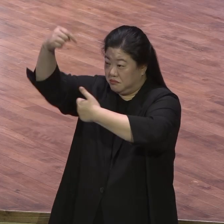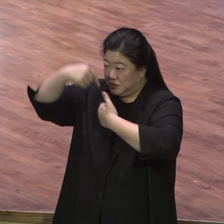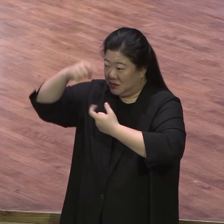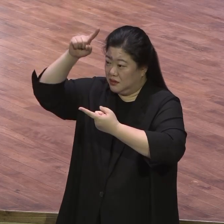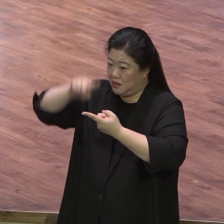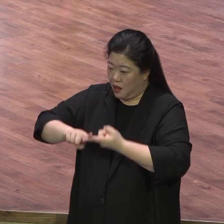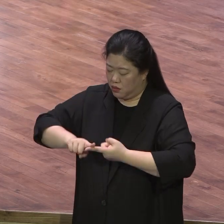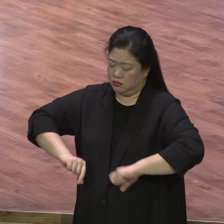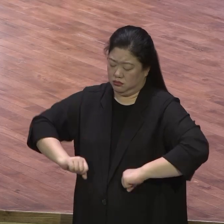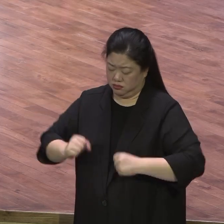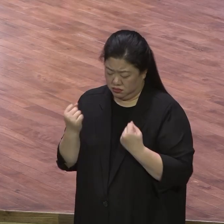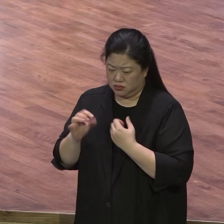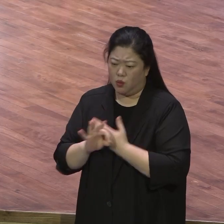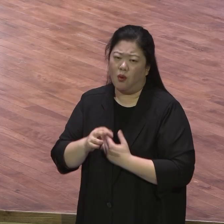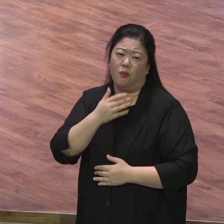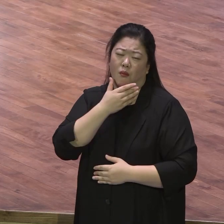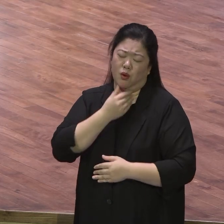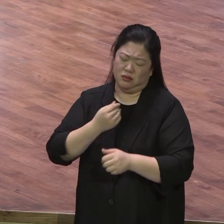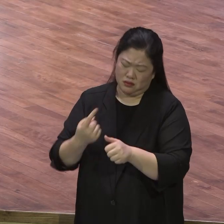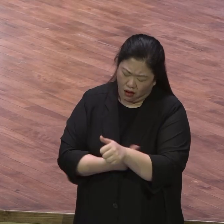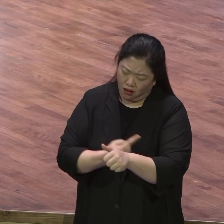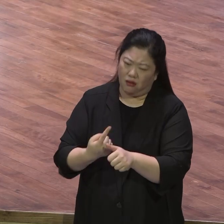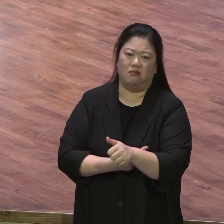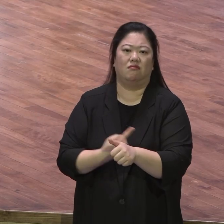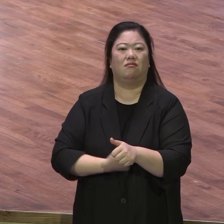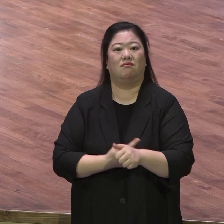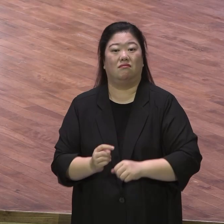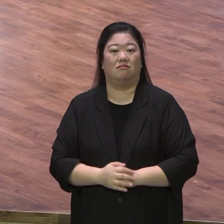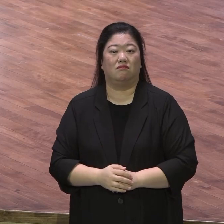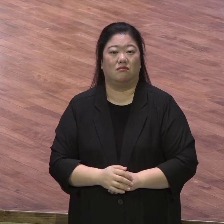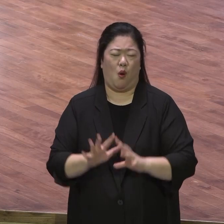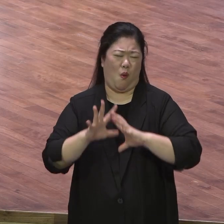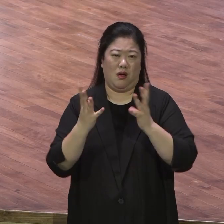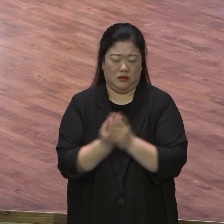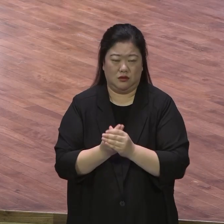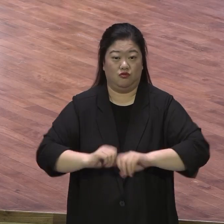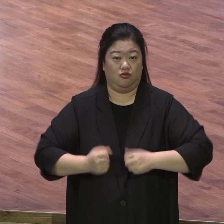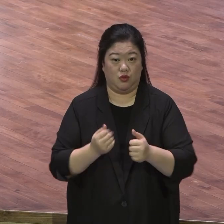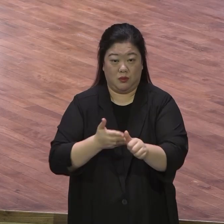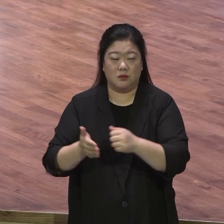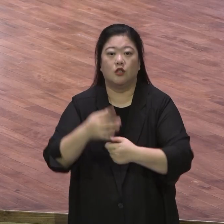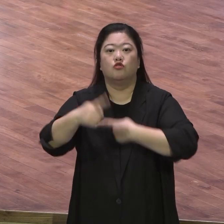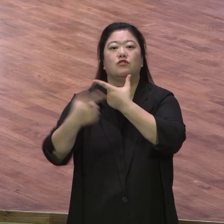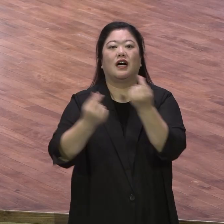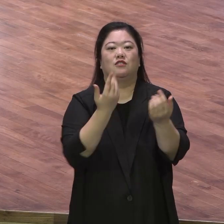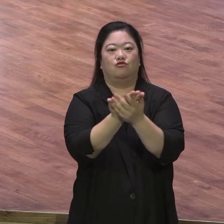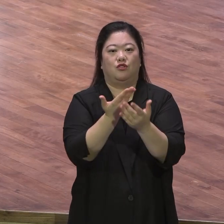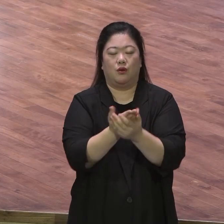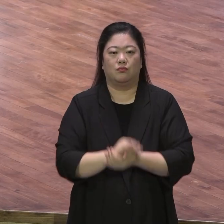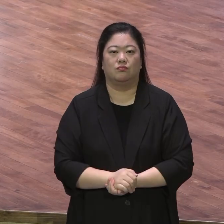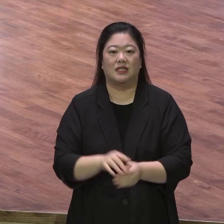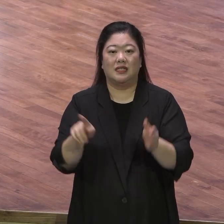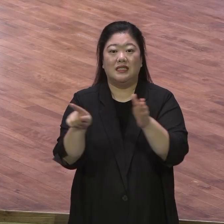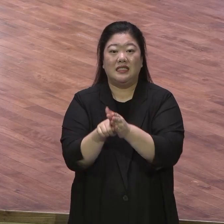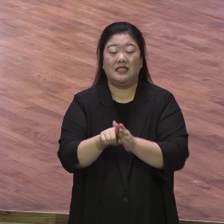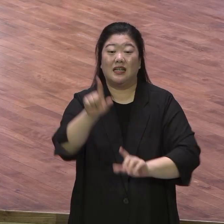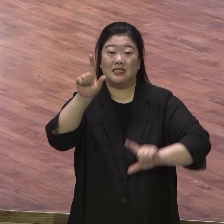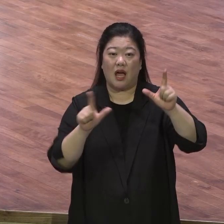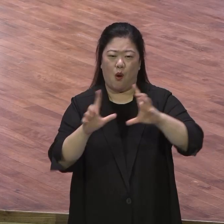축복을 받게 돼 있어요 절대 순종하면 따라서 하세요 절대 순종의 영적 자세를 가입시다